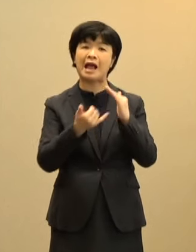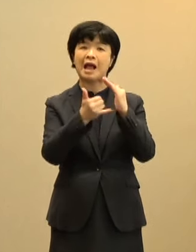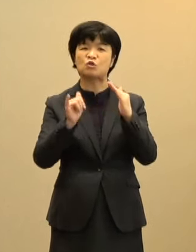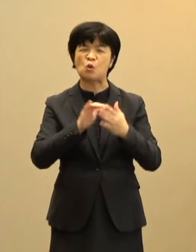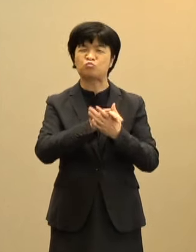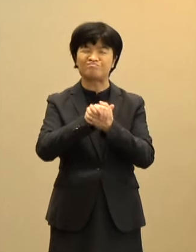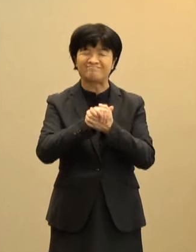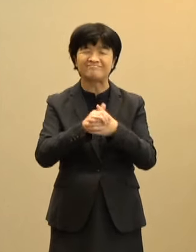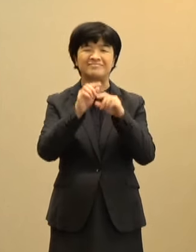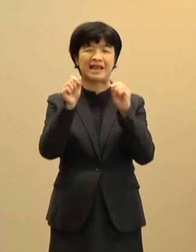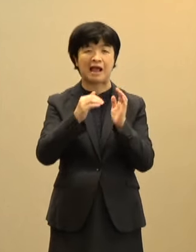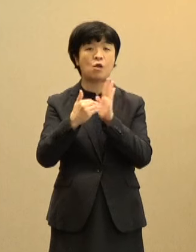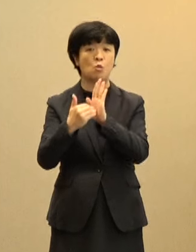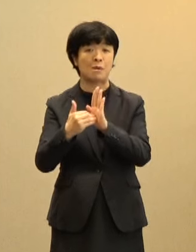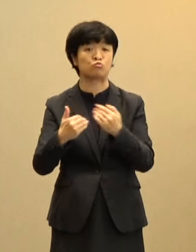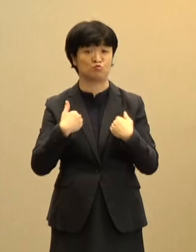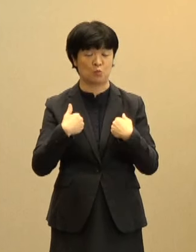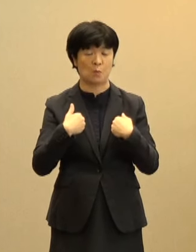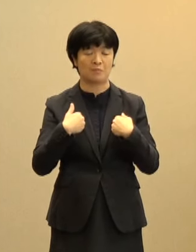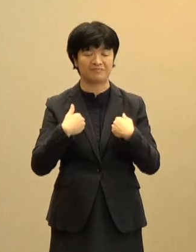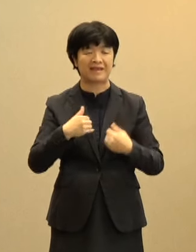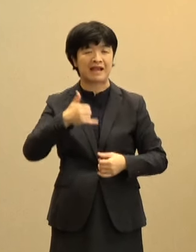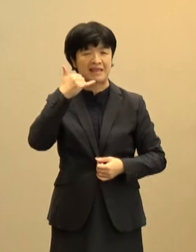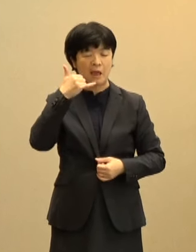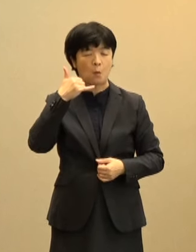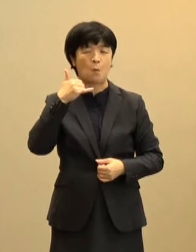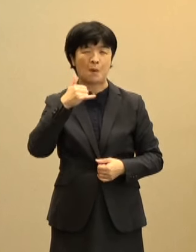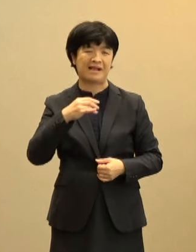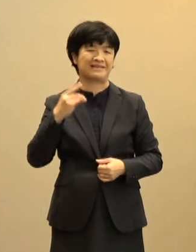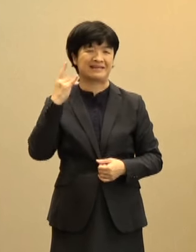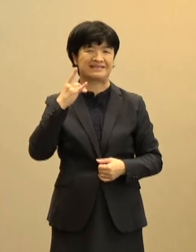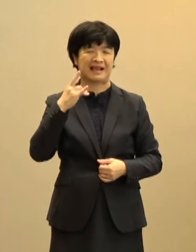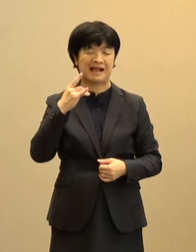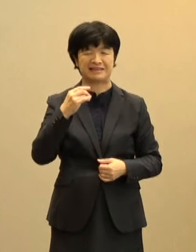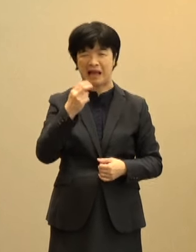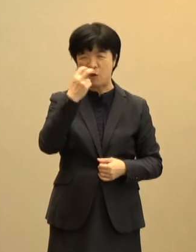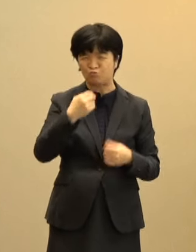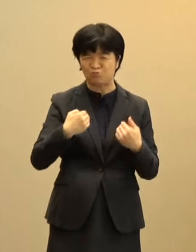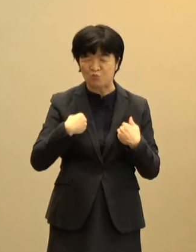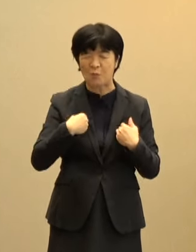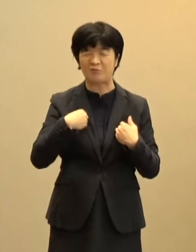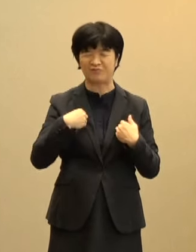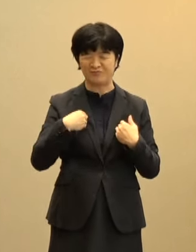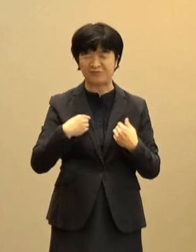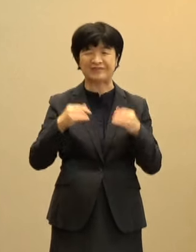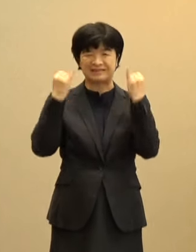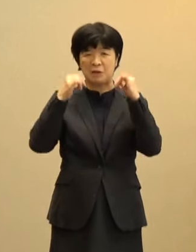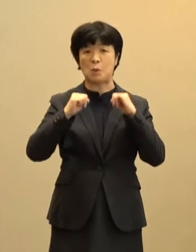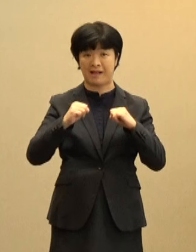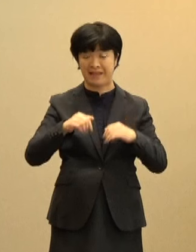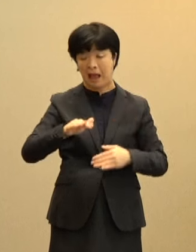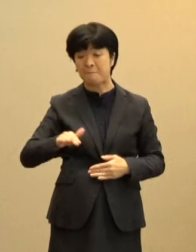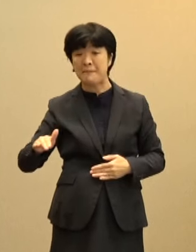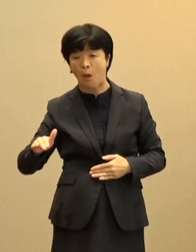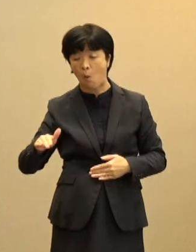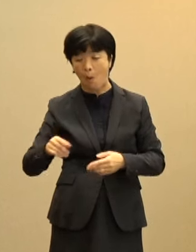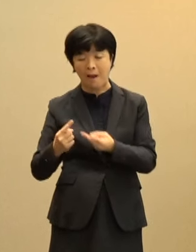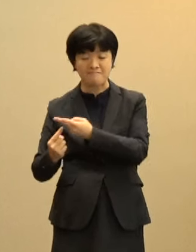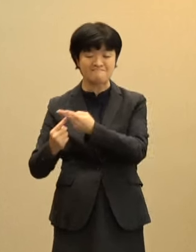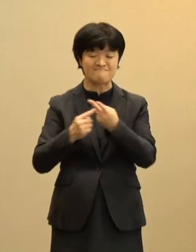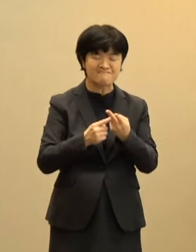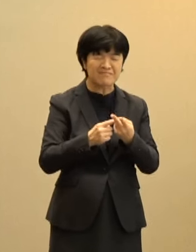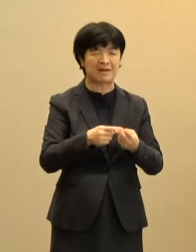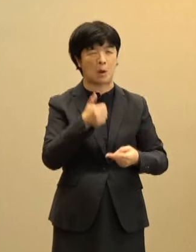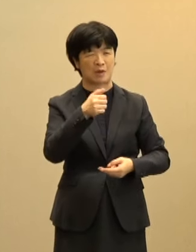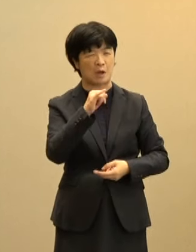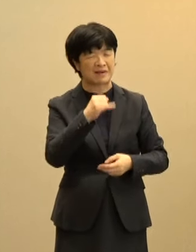先月ストップ電話で詐欺確認だはがき大作戦を実施をし、お孫さんからおじいちゃんおばあちゃんへ注意を呼びかけ